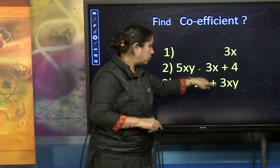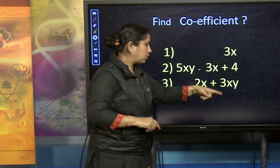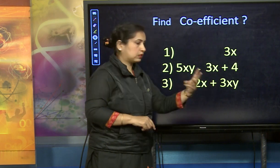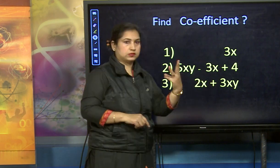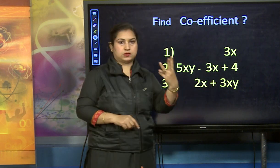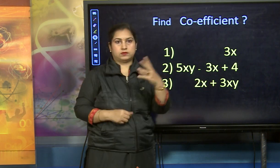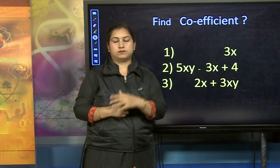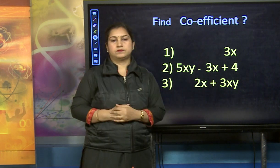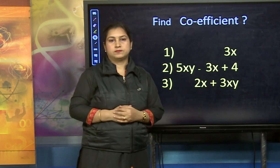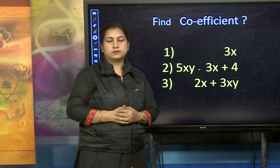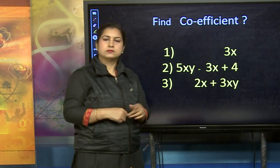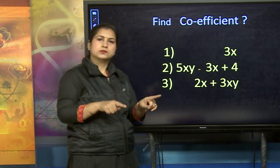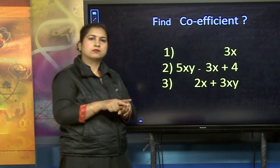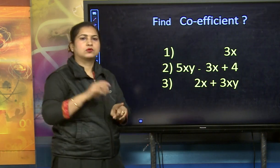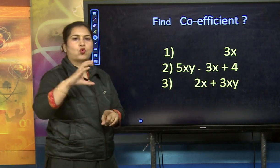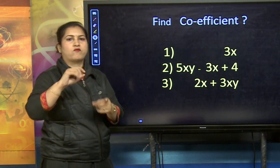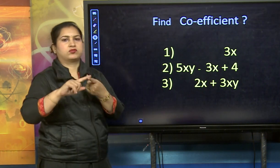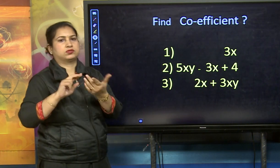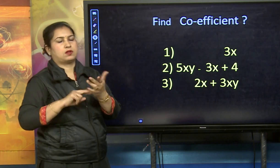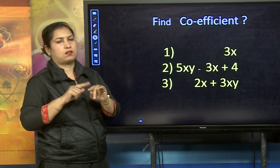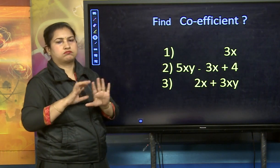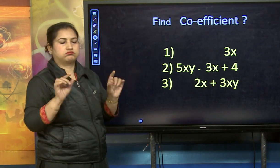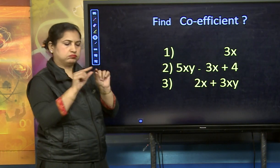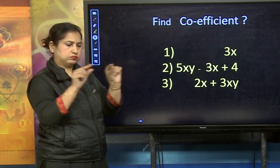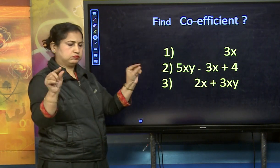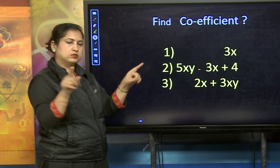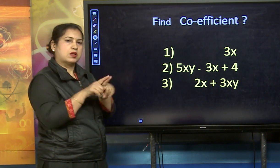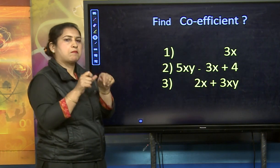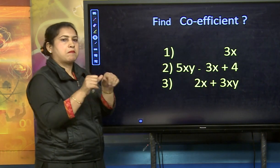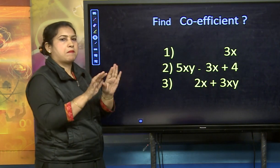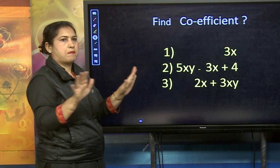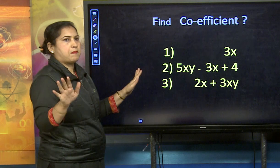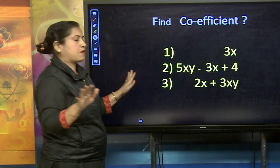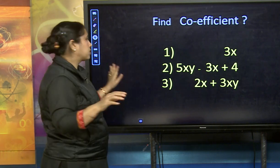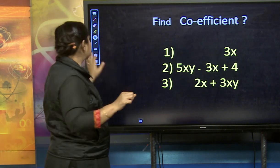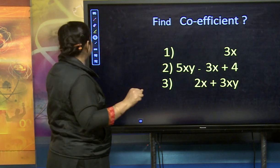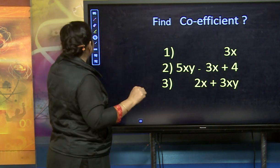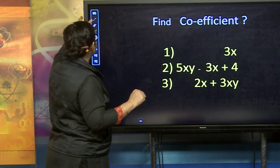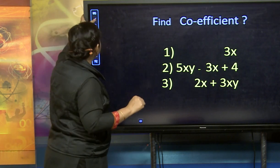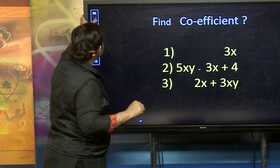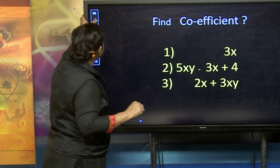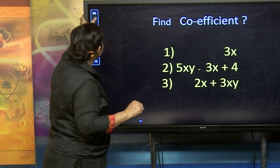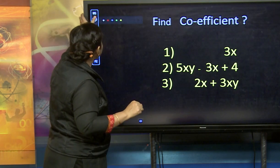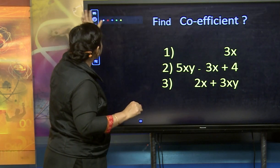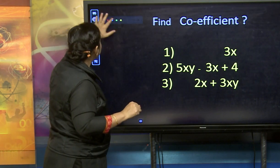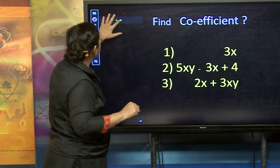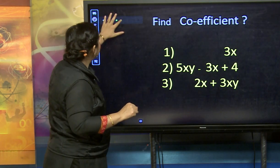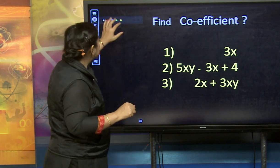एक सवाल के साथ में तीन है हैं तो कुछ भी हो जो वीर्य के साथ में हो वह आपका को ऑफिशिएट खिलाता है